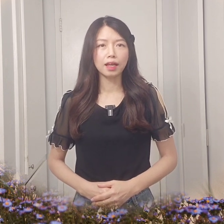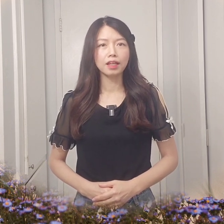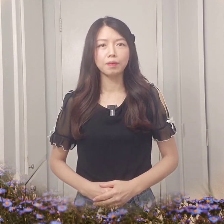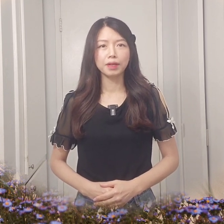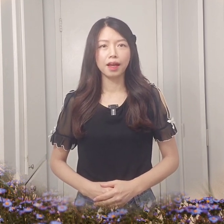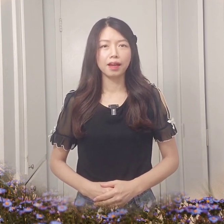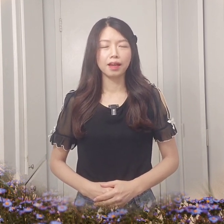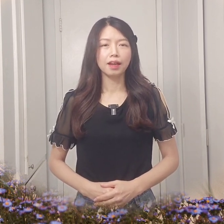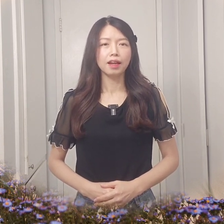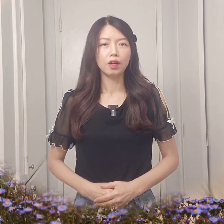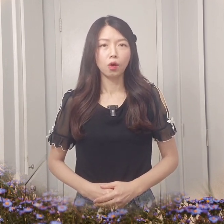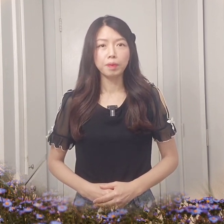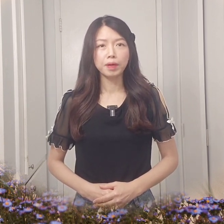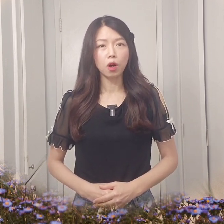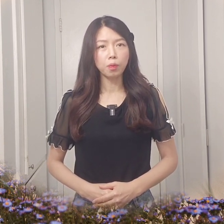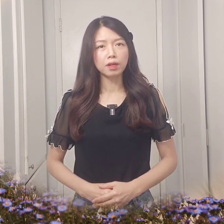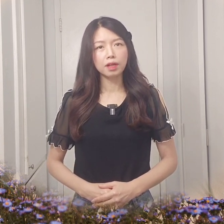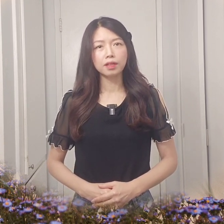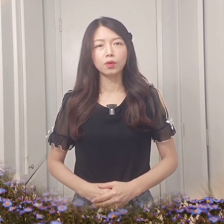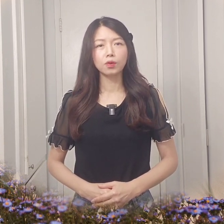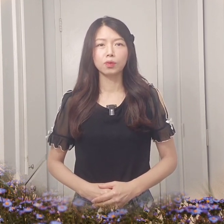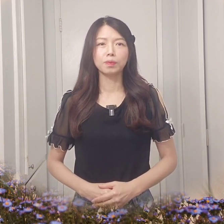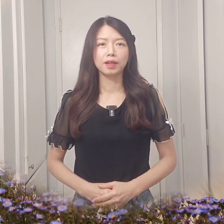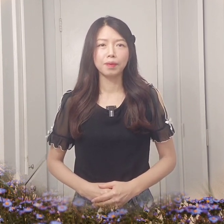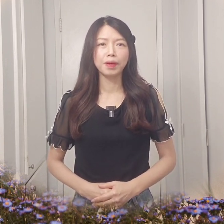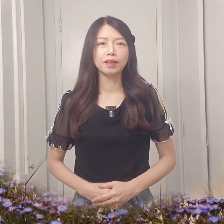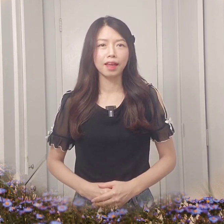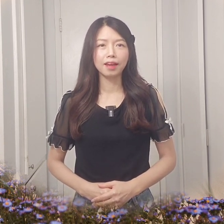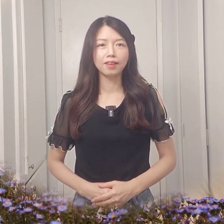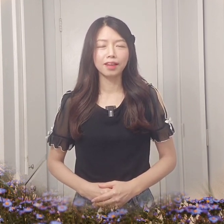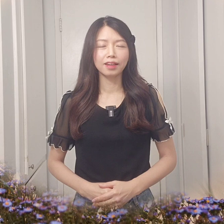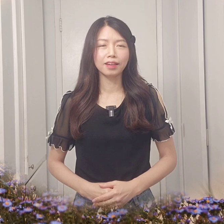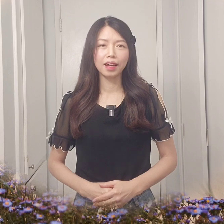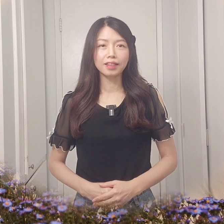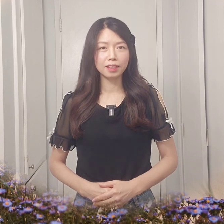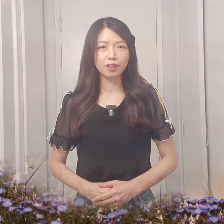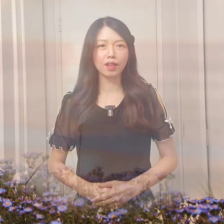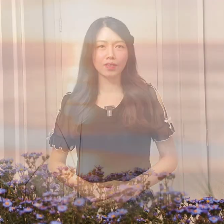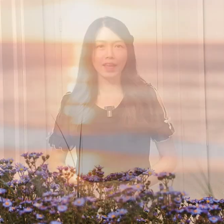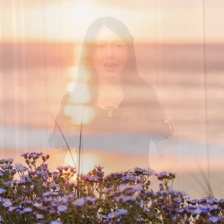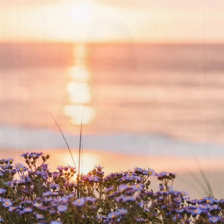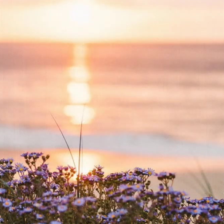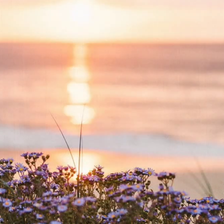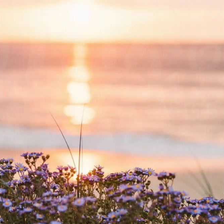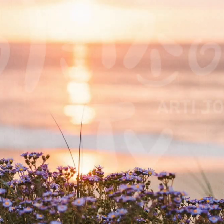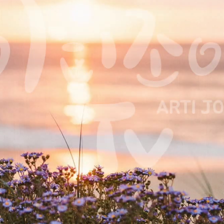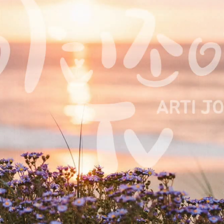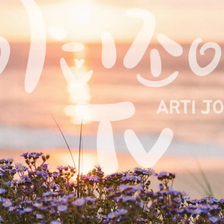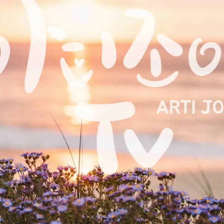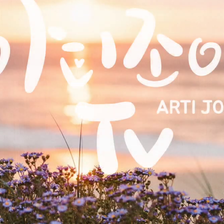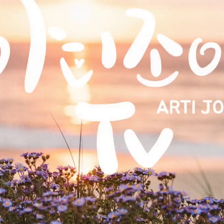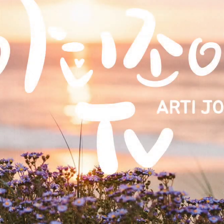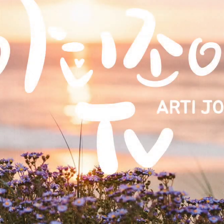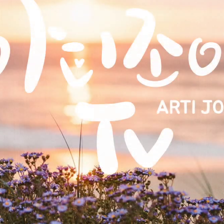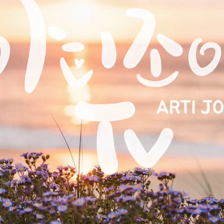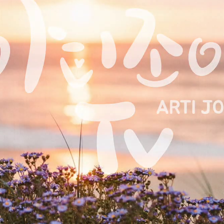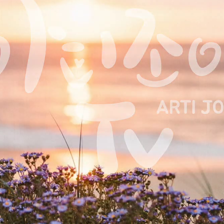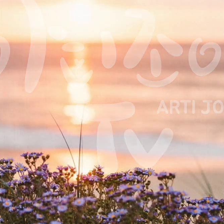라는 찬양입니다. 러비미 커버한 찬양으로 준비를 해봤는데요. 끝까지 시청해주세요.